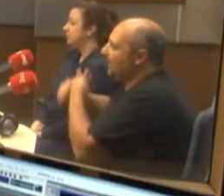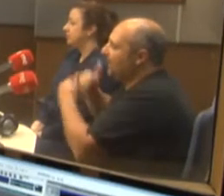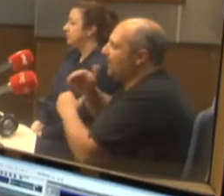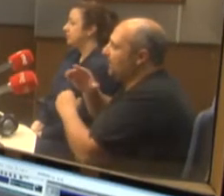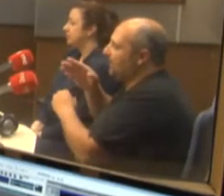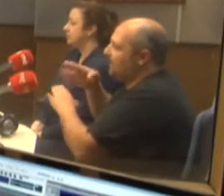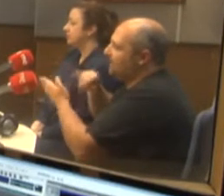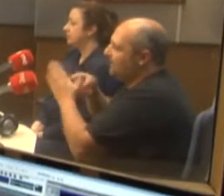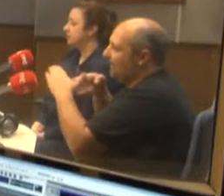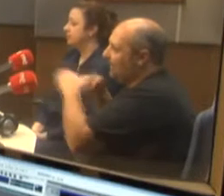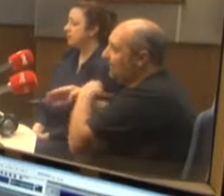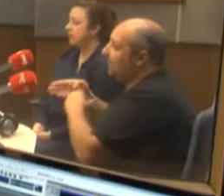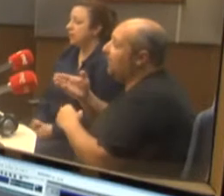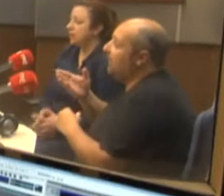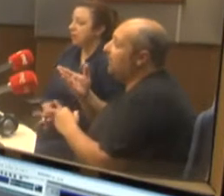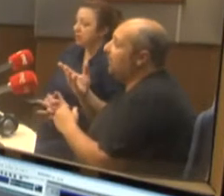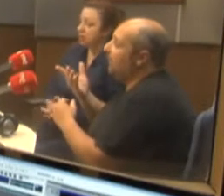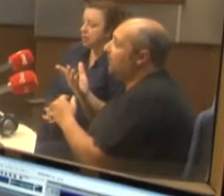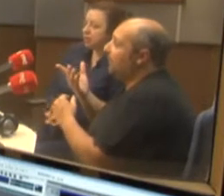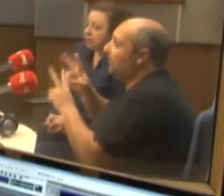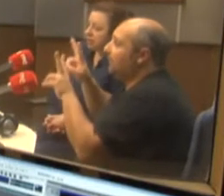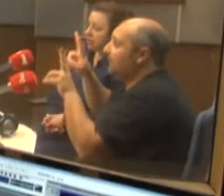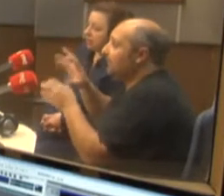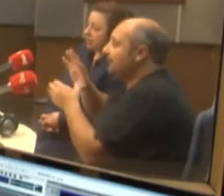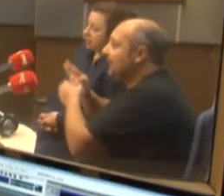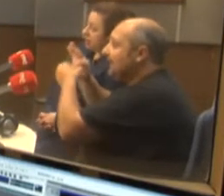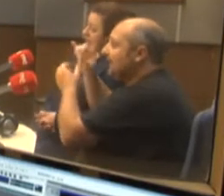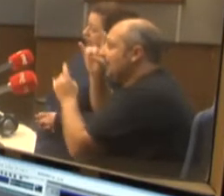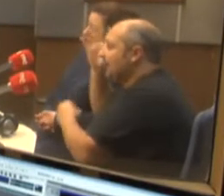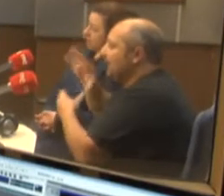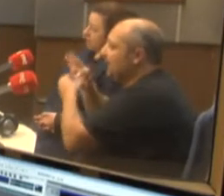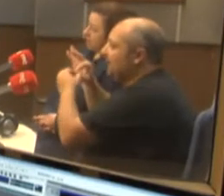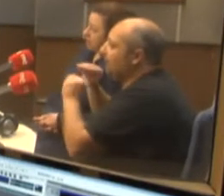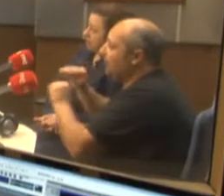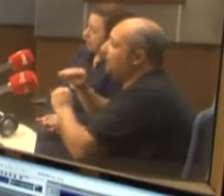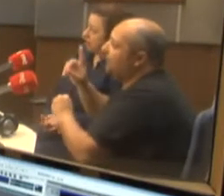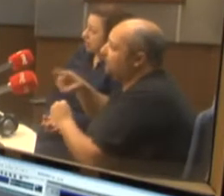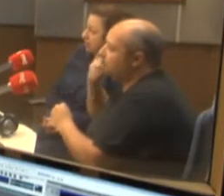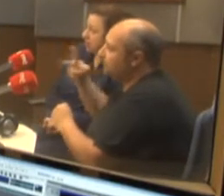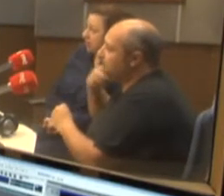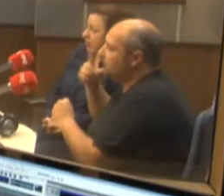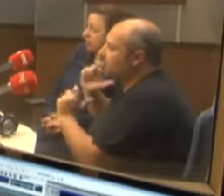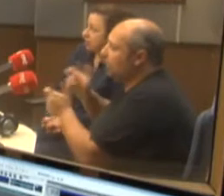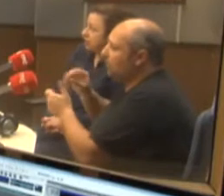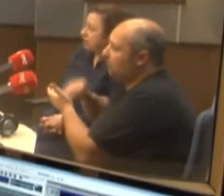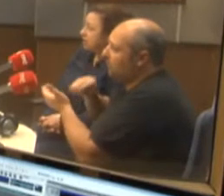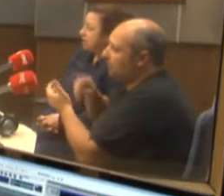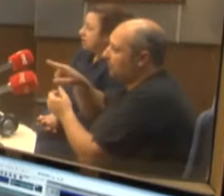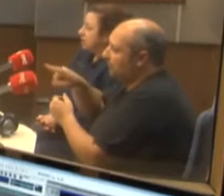a nuestro sistema. Como producto de esta idea de la formación, bueno, pues ya hemos tenido reuniones con la